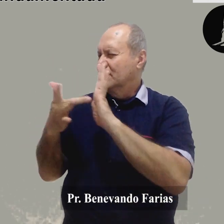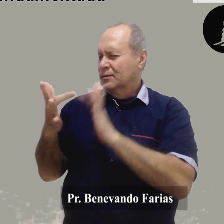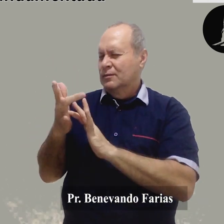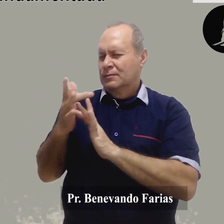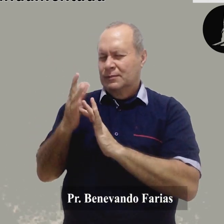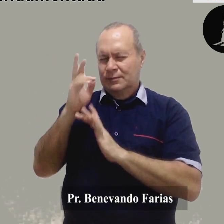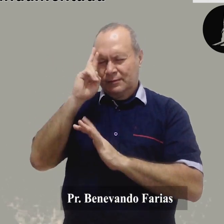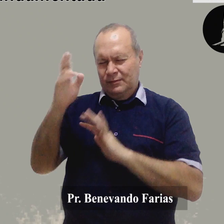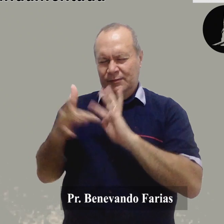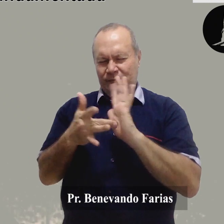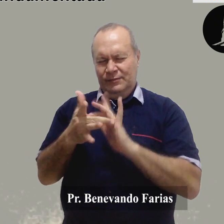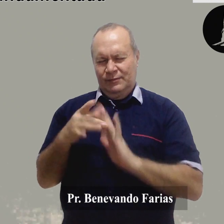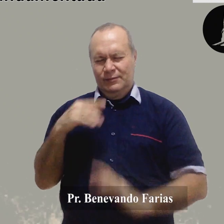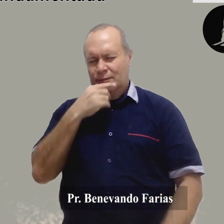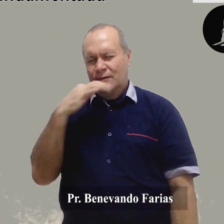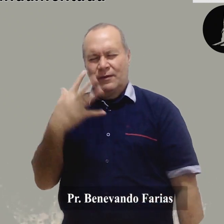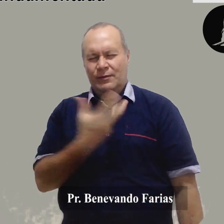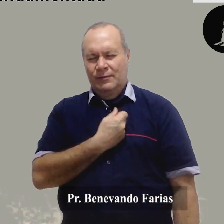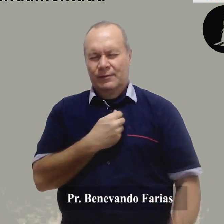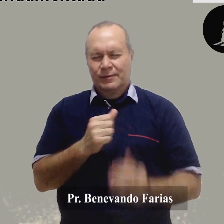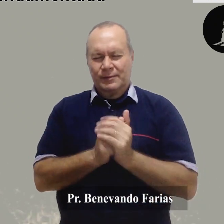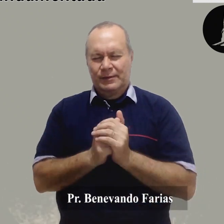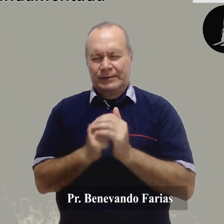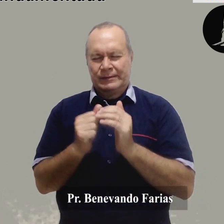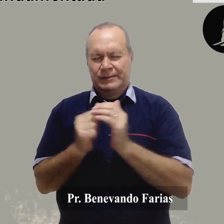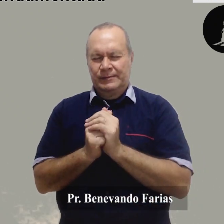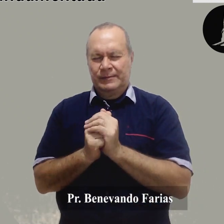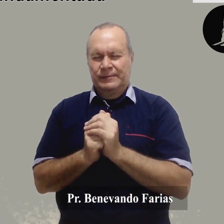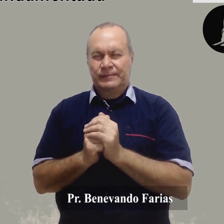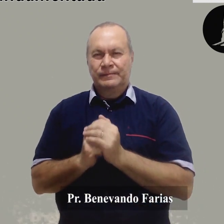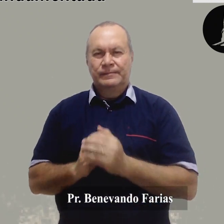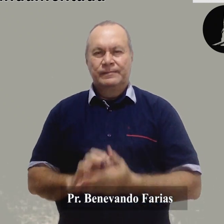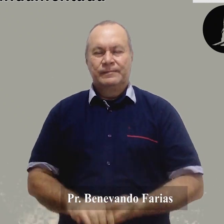essas bênçãos, em nome de Jesus, o nosso Senhor e Salvador.